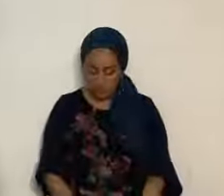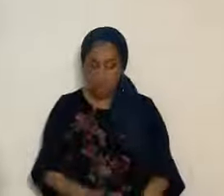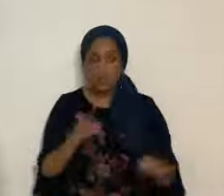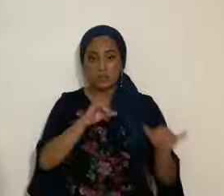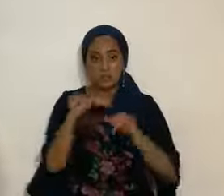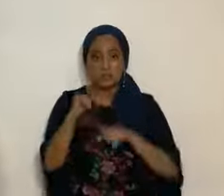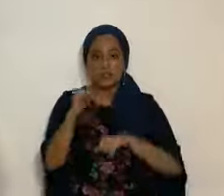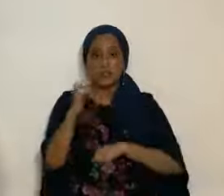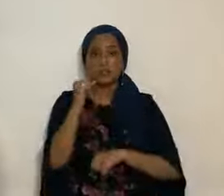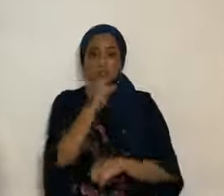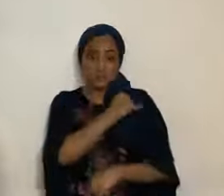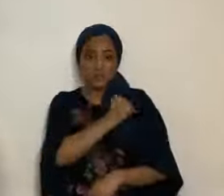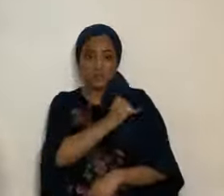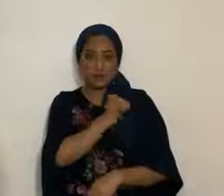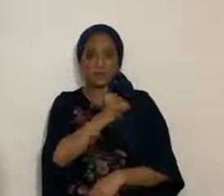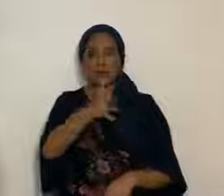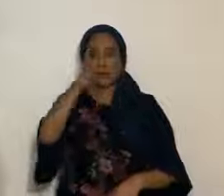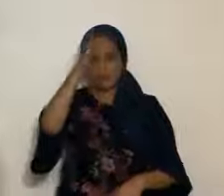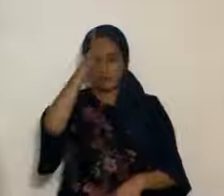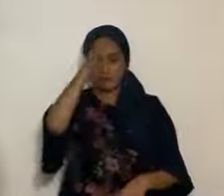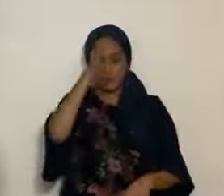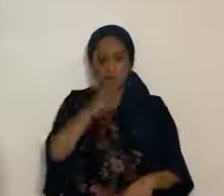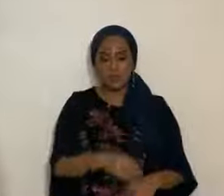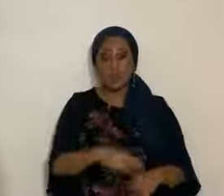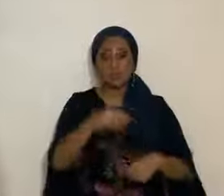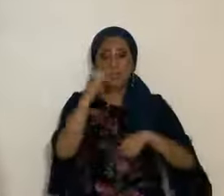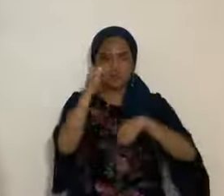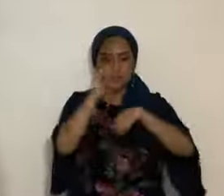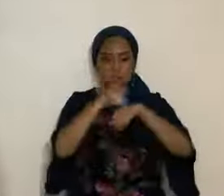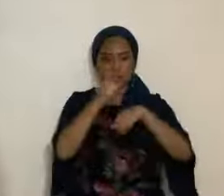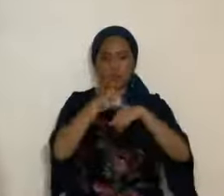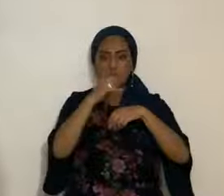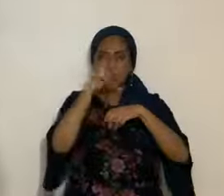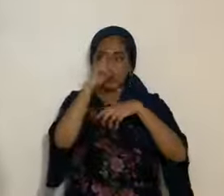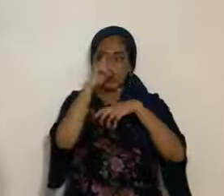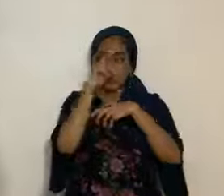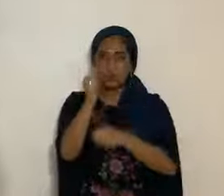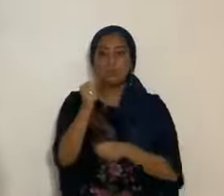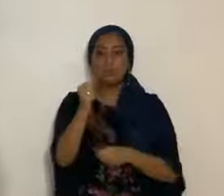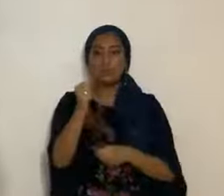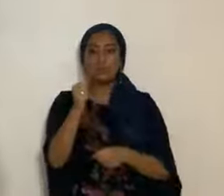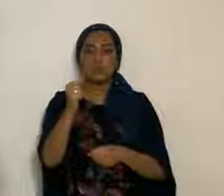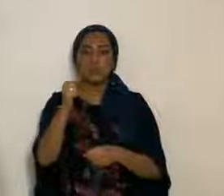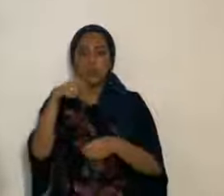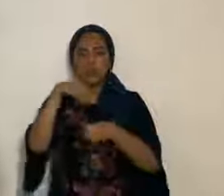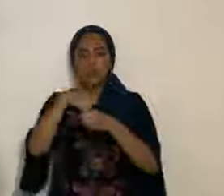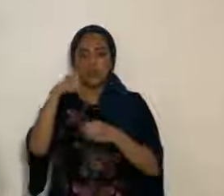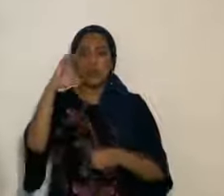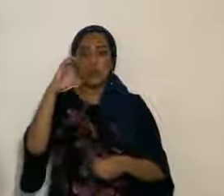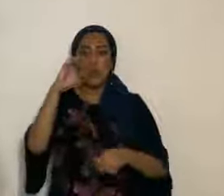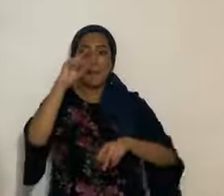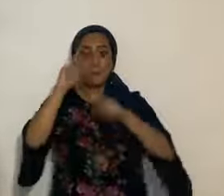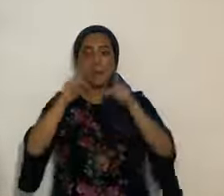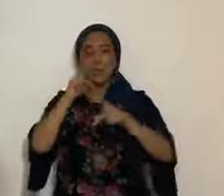Jacob, su padre, José confió en el copero para poder salir de la